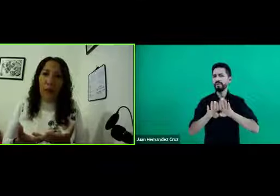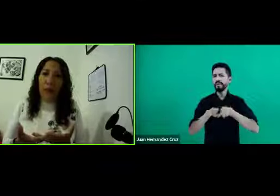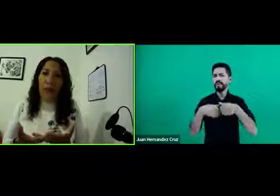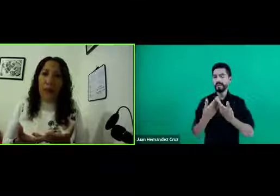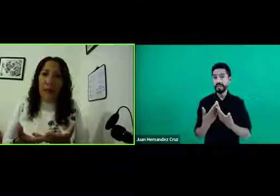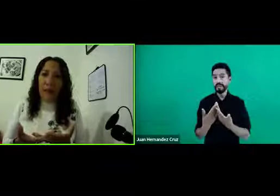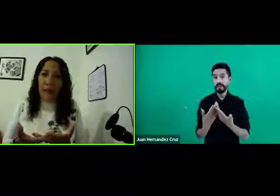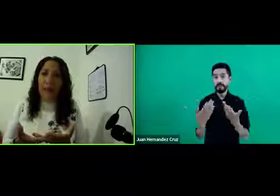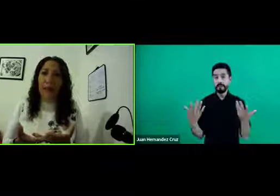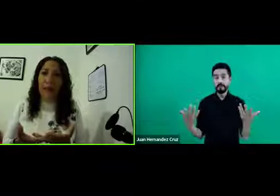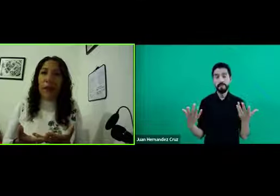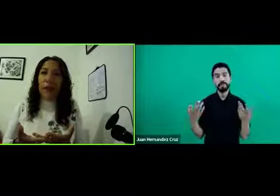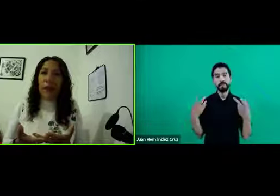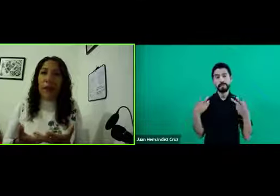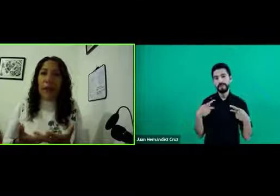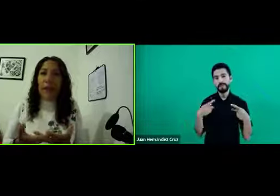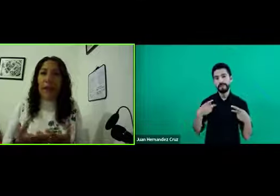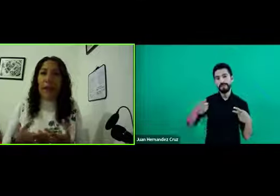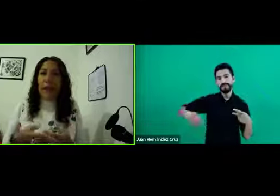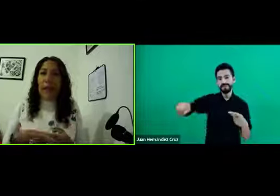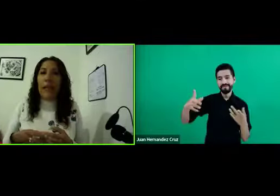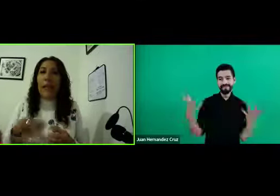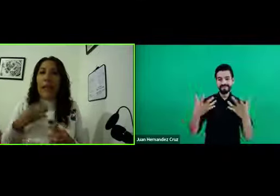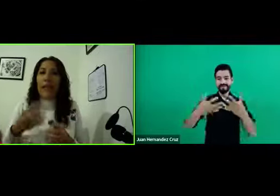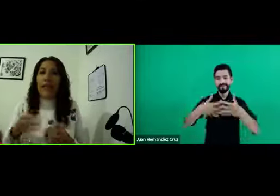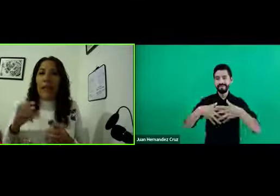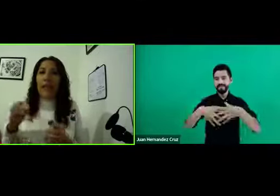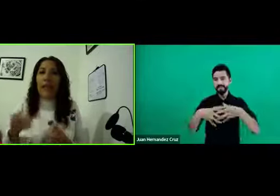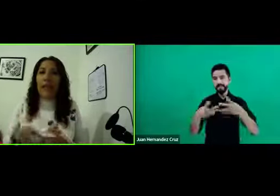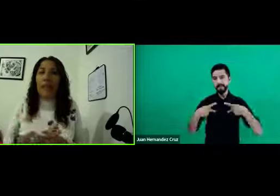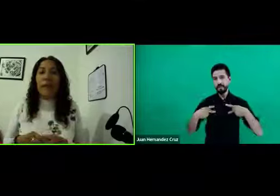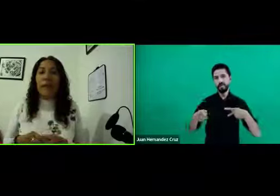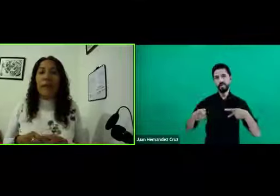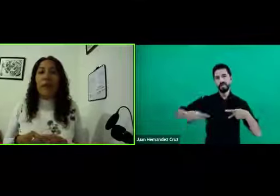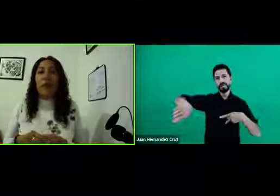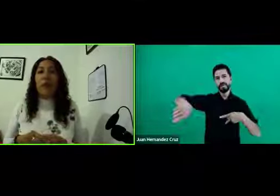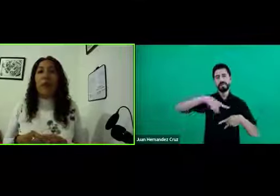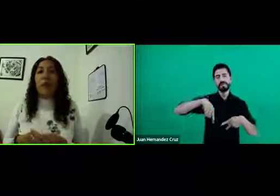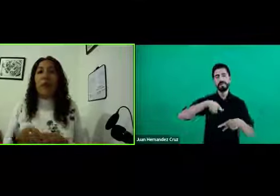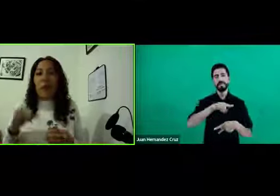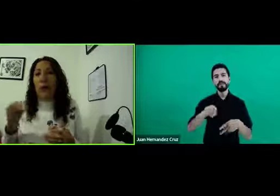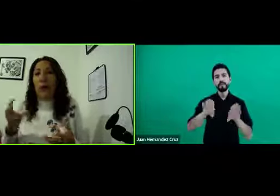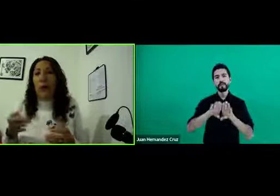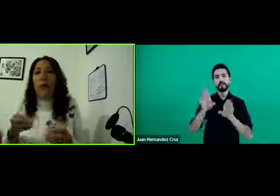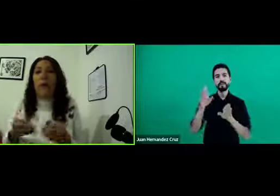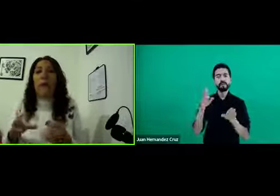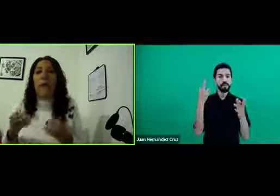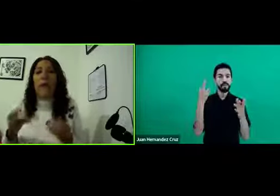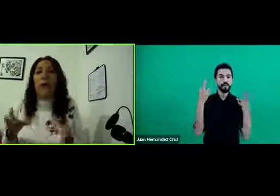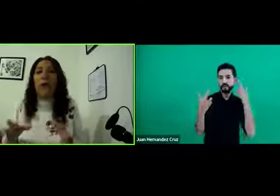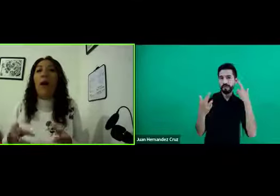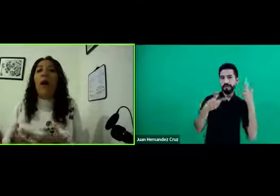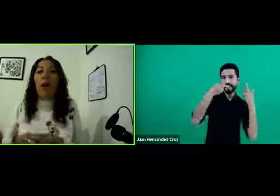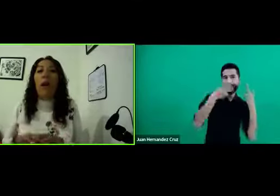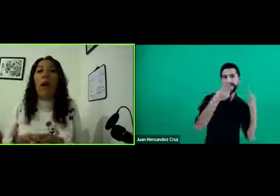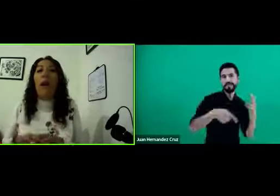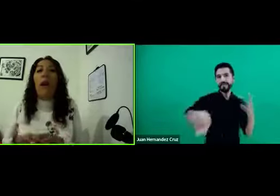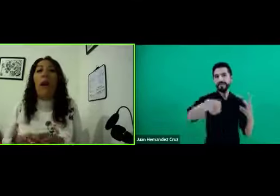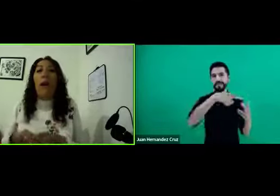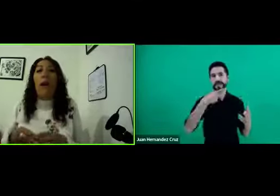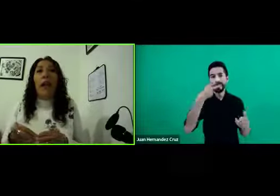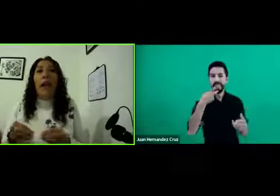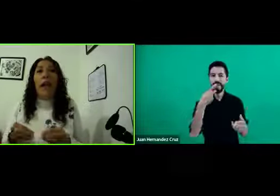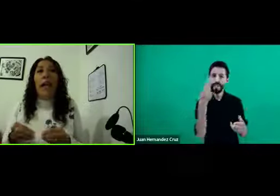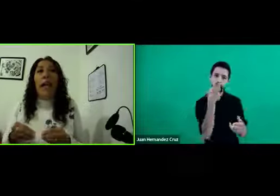principales dificultades en esta integración con la gente que se manifiesta a través de los sonidos por la boca, a través del lenguaje oral,